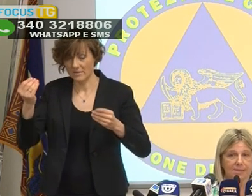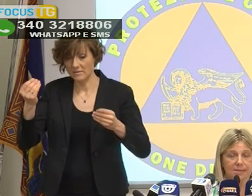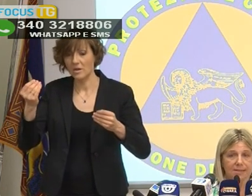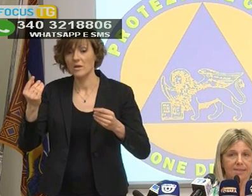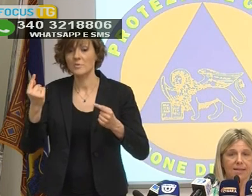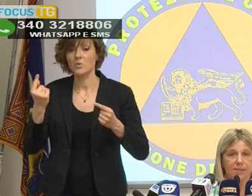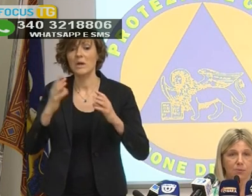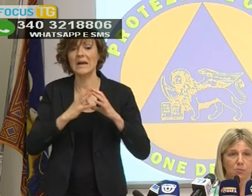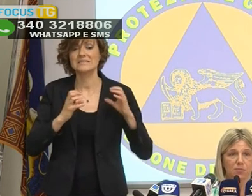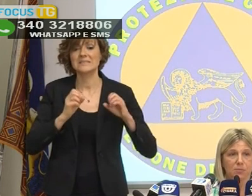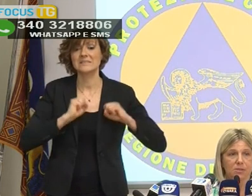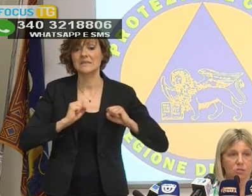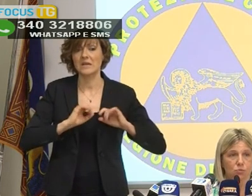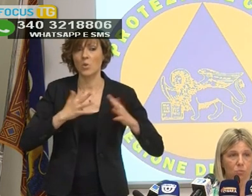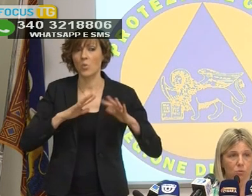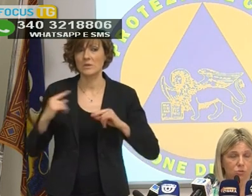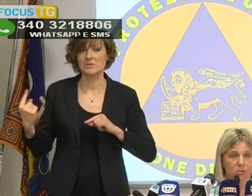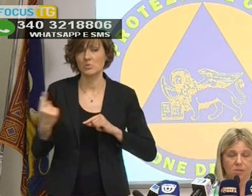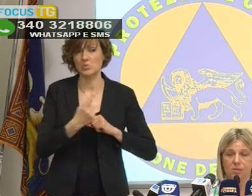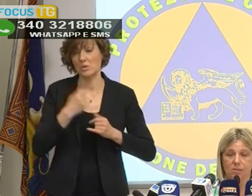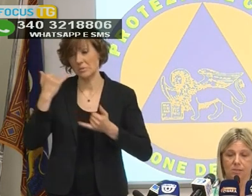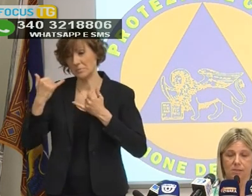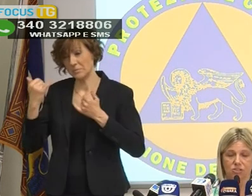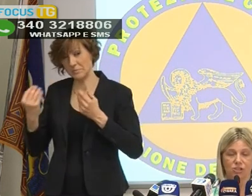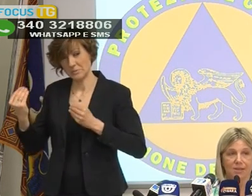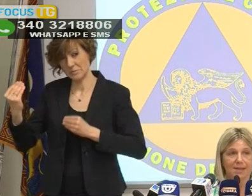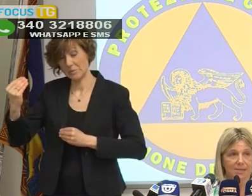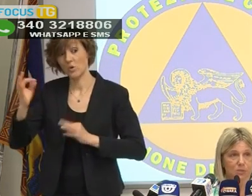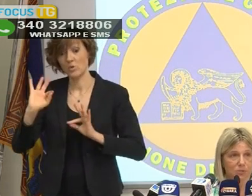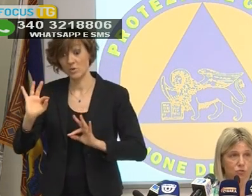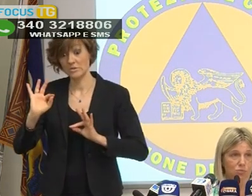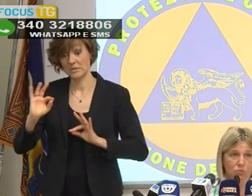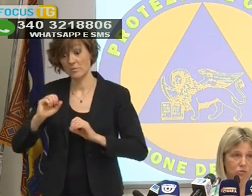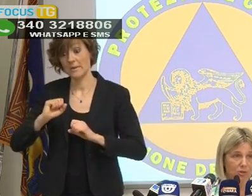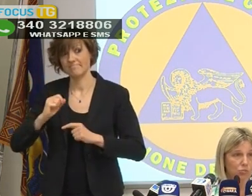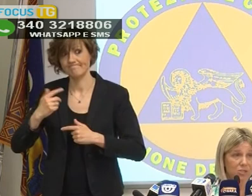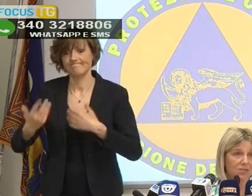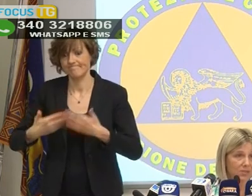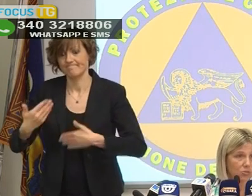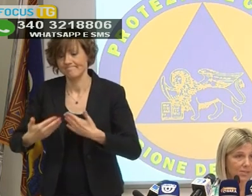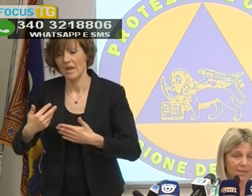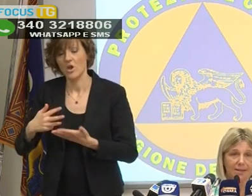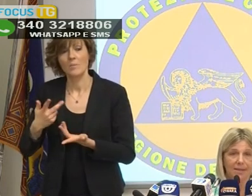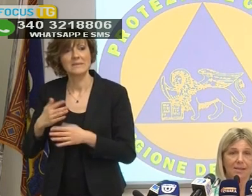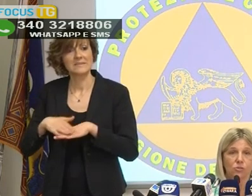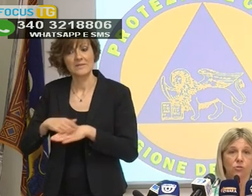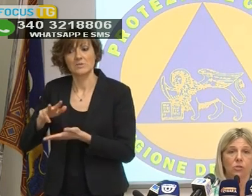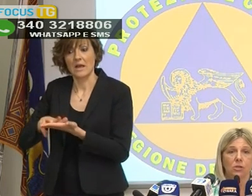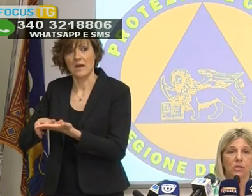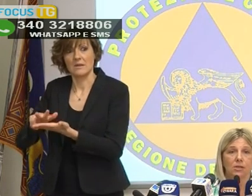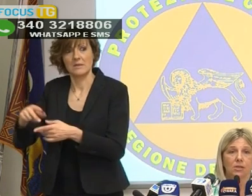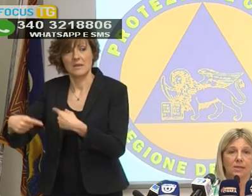le aziende sanitarie, proprio per permettere, insomma, un po' di accelerare rispetto, insomma, a questo che era un disservizio che si era